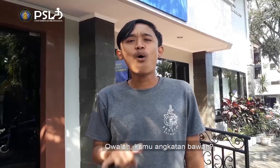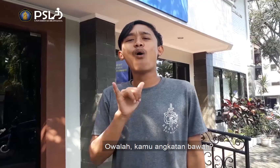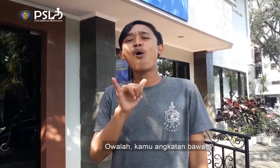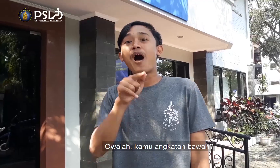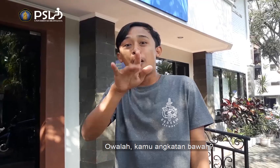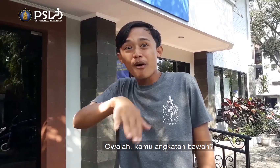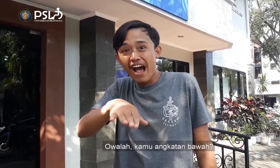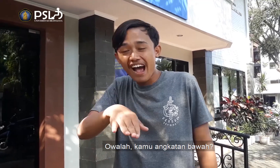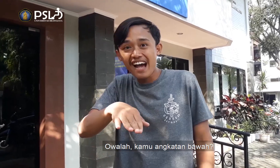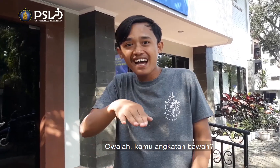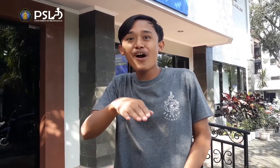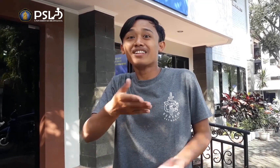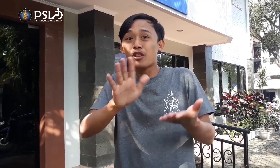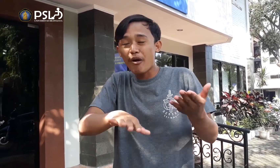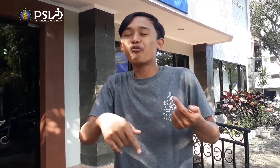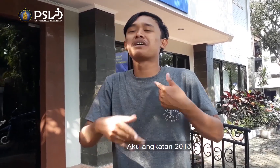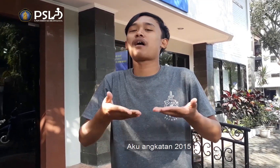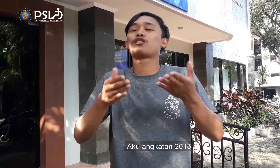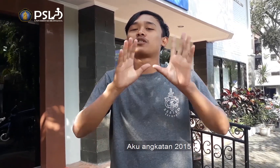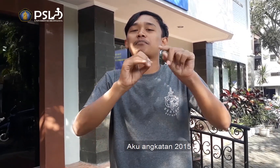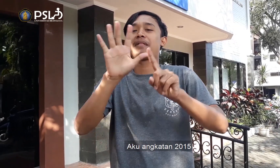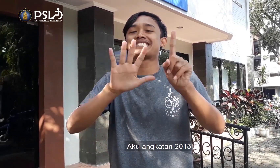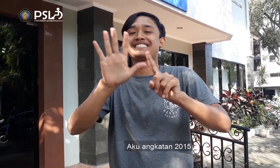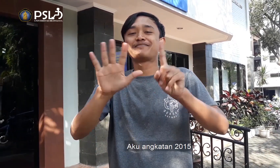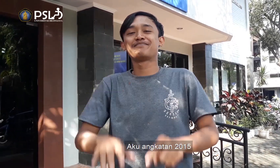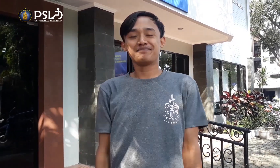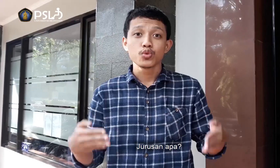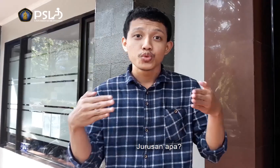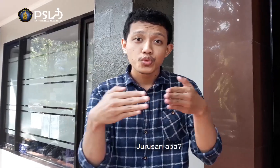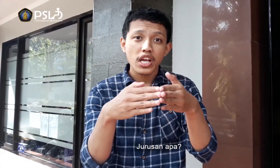Oh alah, kamu angkatan bawah. Aku angkatan 2015. Jurusan apa?